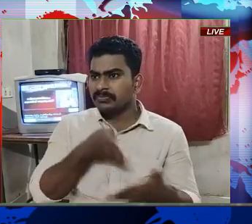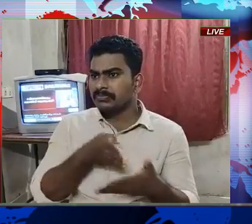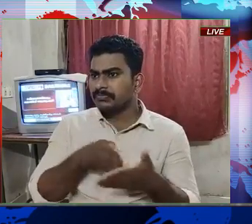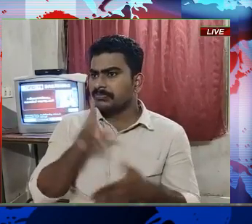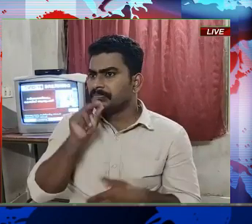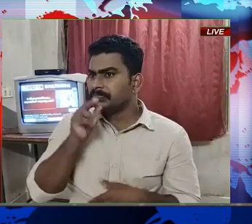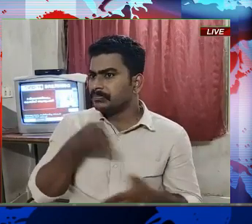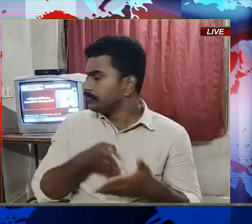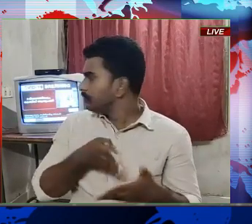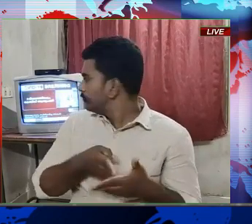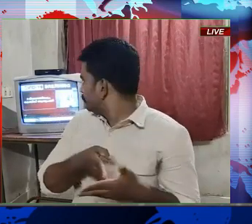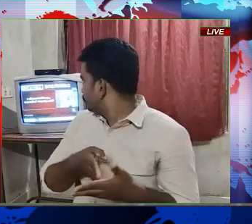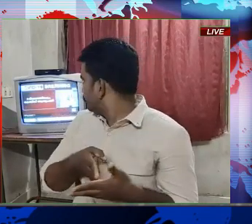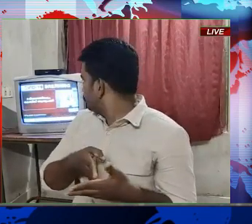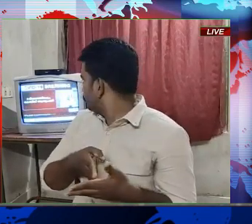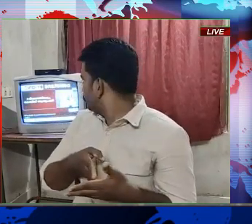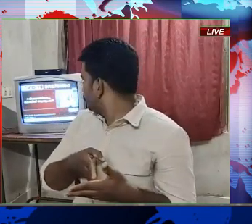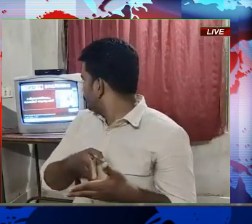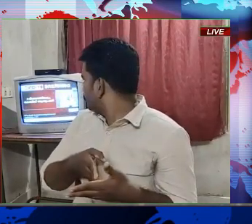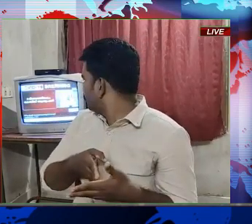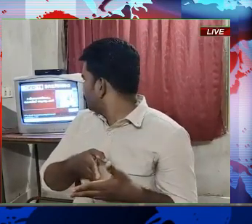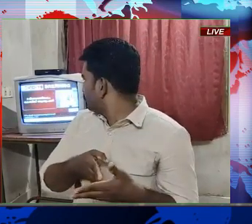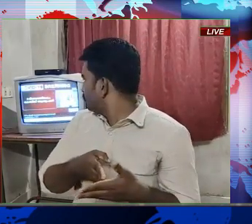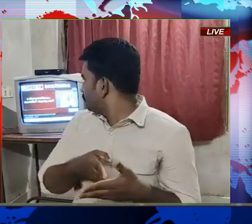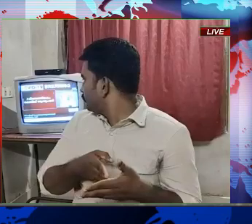സഹകരണ സംഘത്തിൽ ഏൽപ്പിക്കാൻ കഴിയുമോ എന്നതും